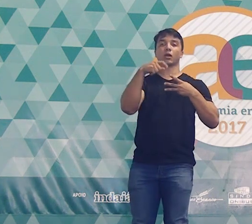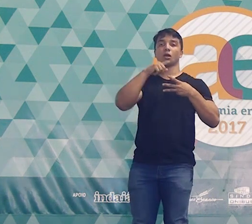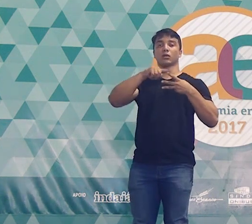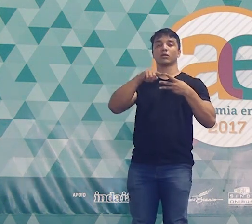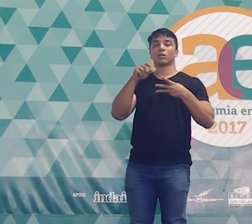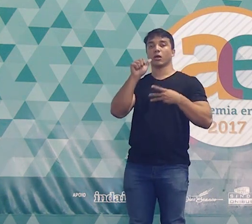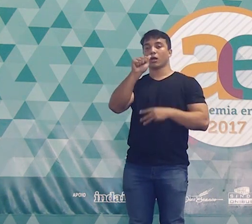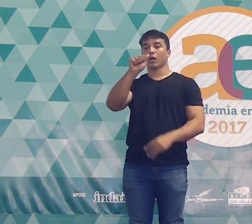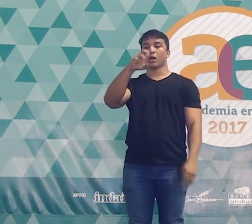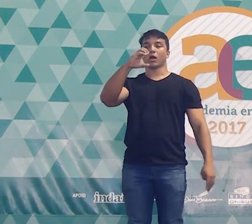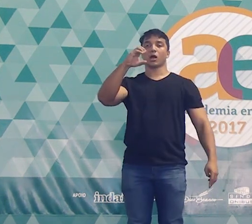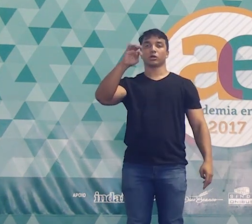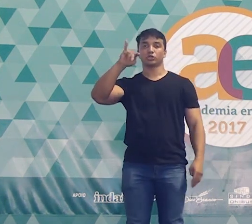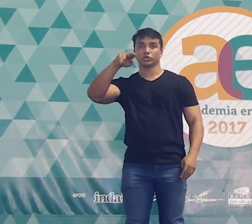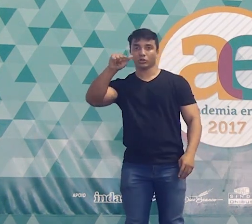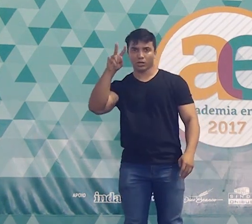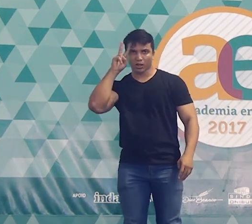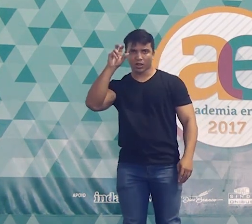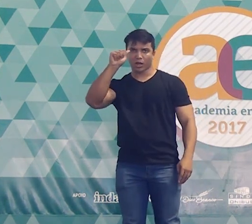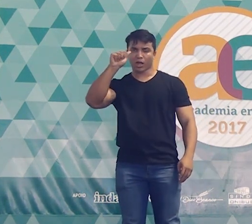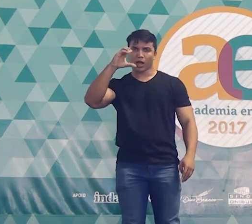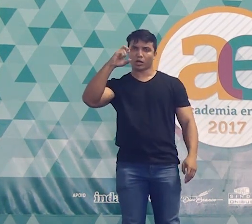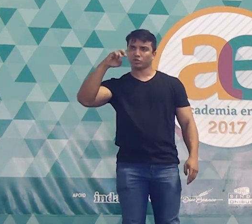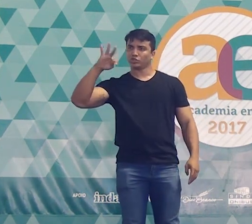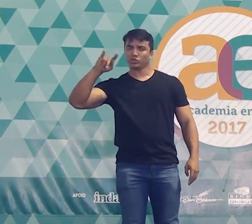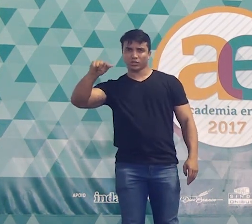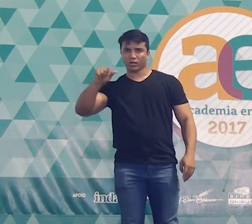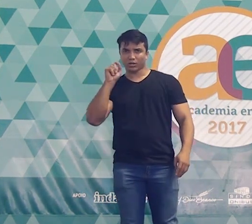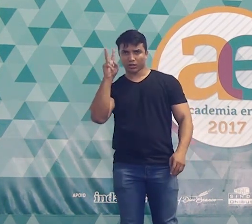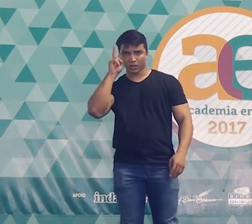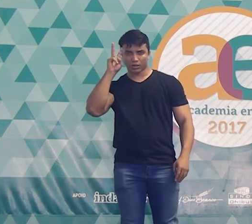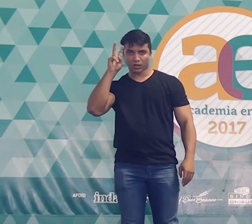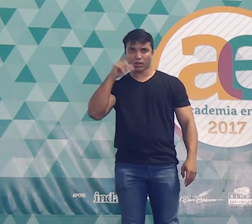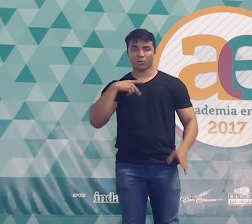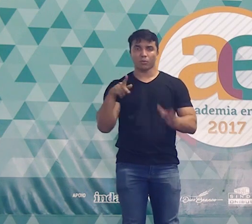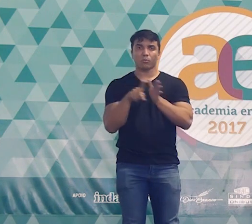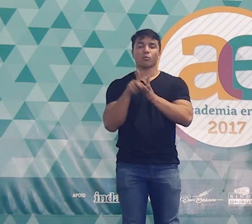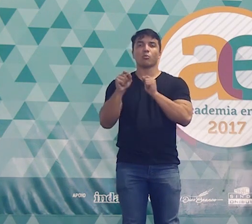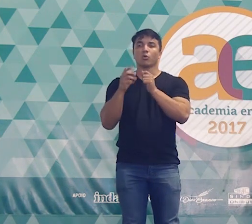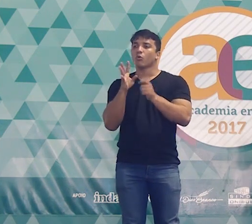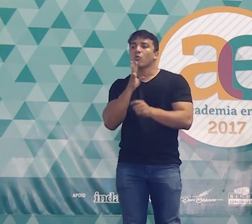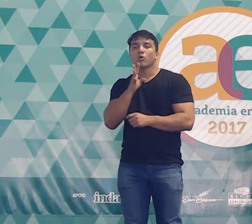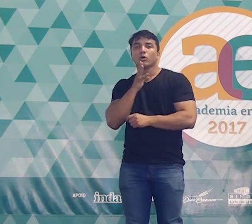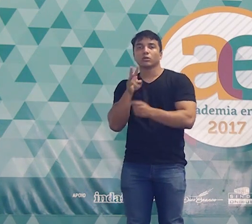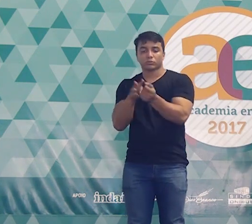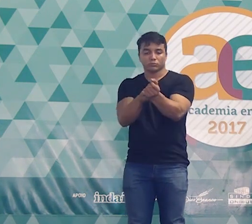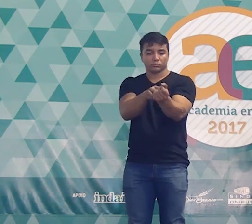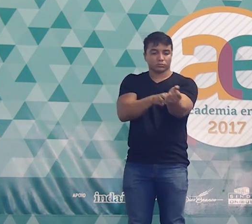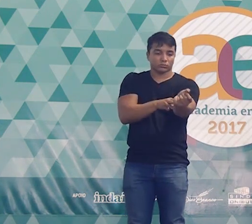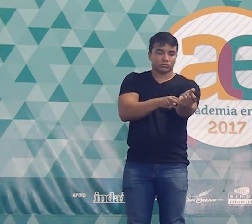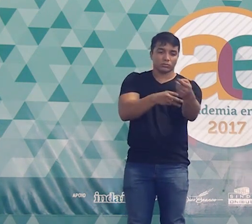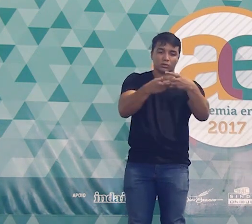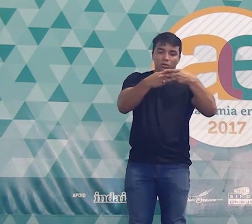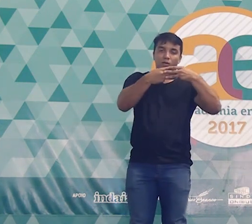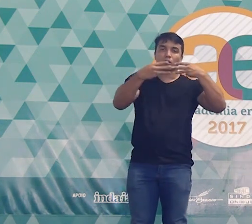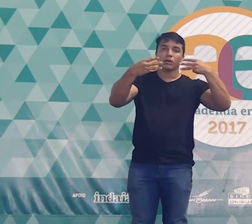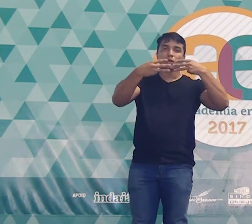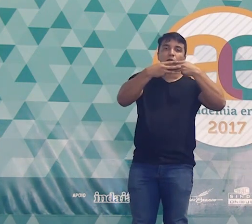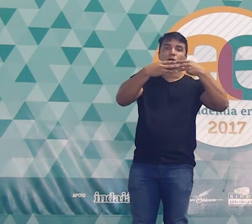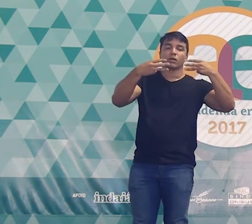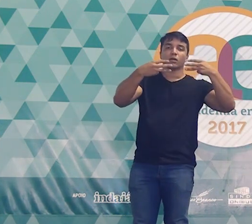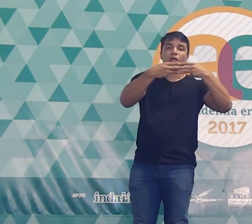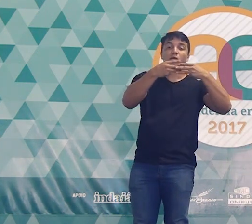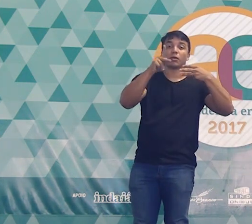de actina. Lembra desse nome? Actina? Esse nome é conhecido na musculatura, porque lá nós temos